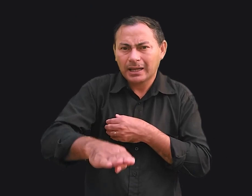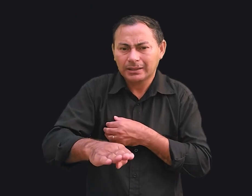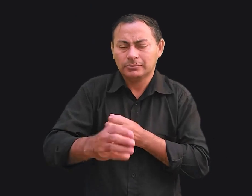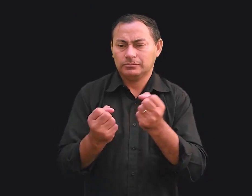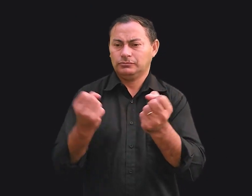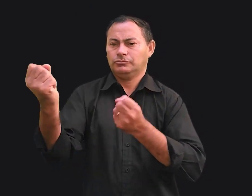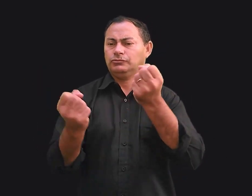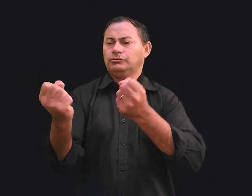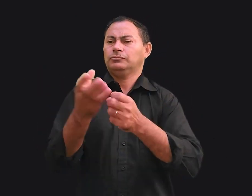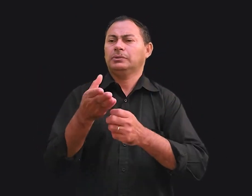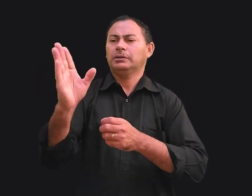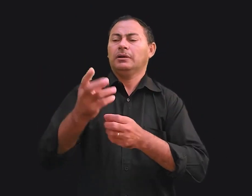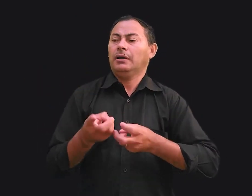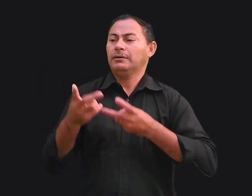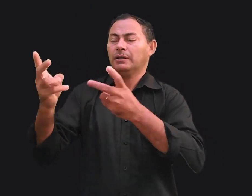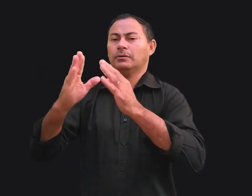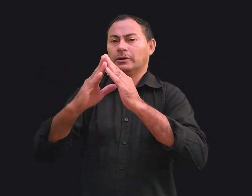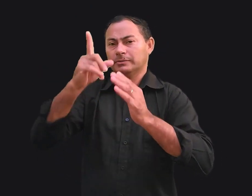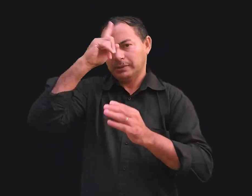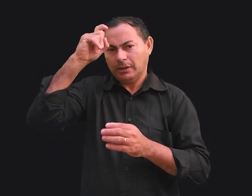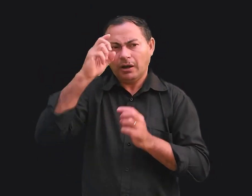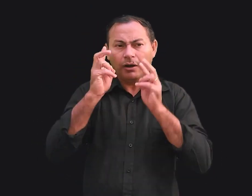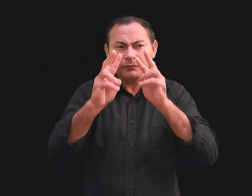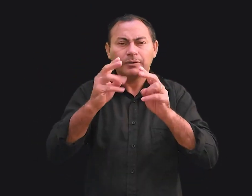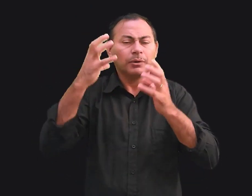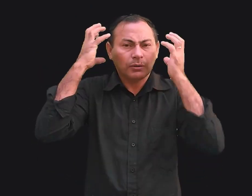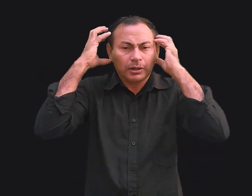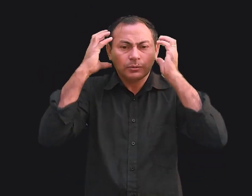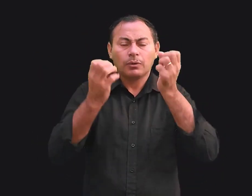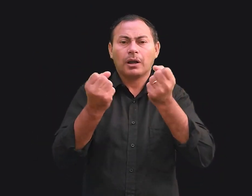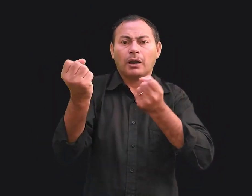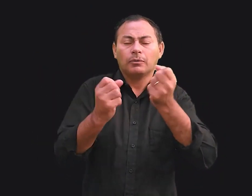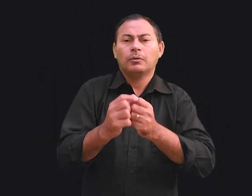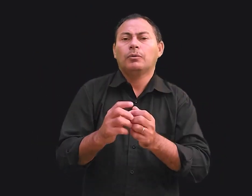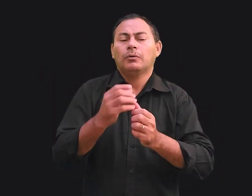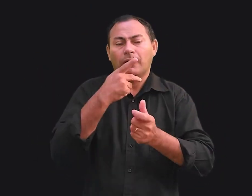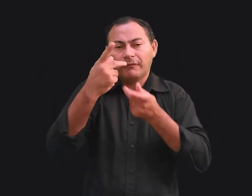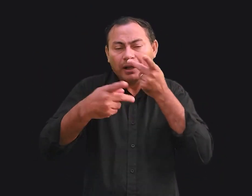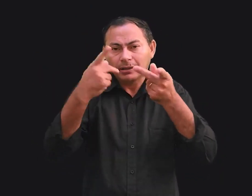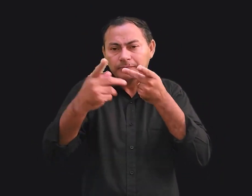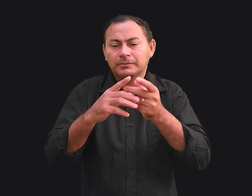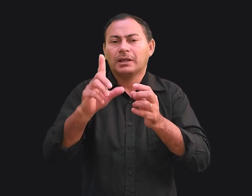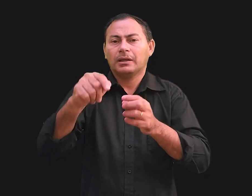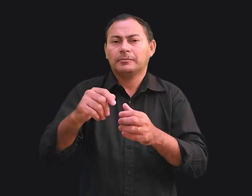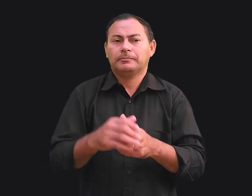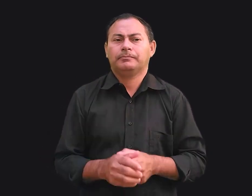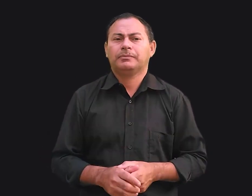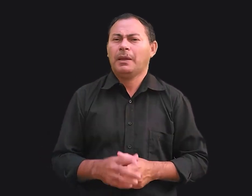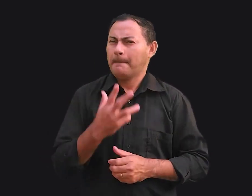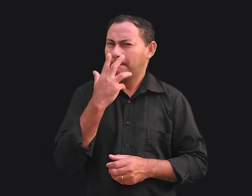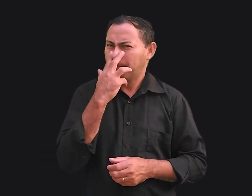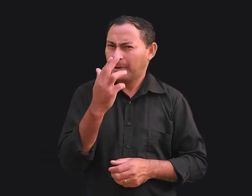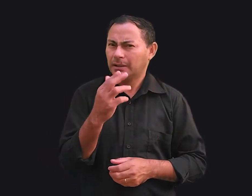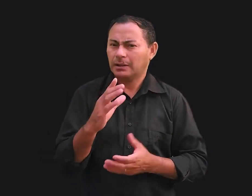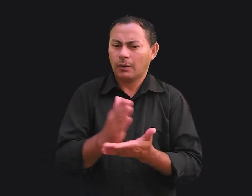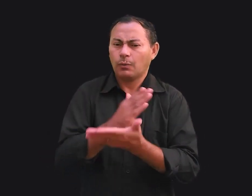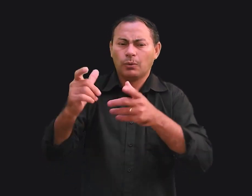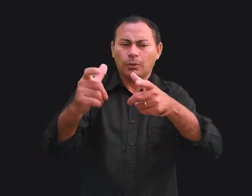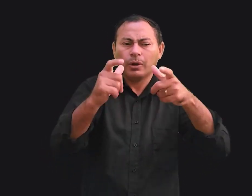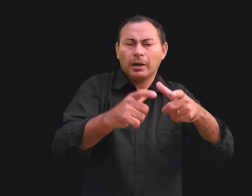estava dirigindo meu carro para uma visita no hospital e ouvi pelo rádio do carro um comentarista falar o seguinte: parece que em certos lugares, o ano